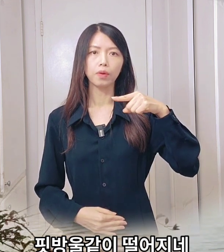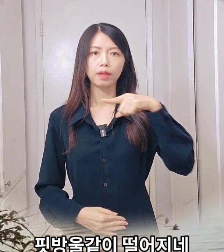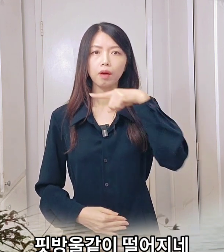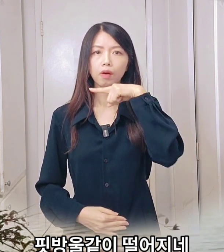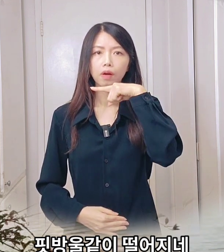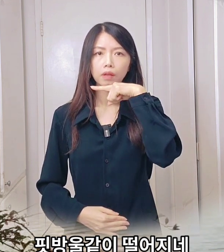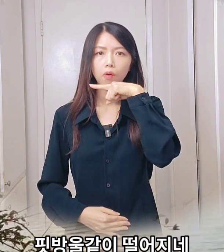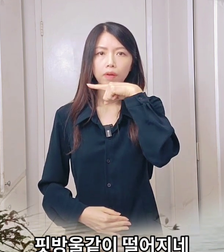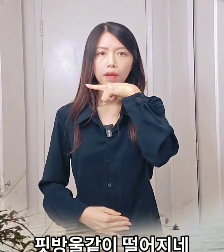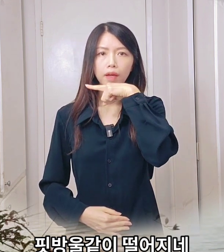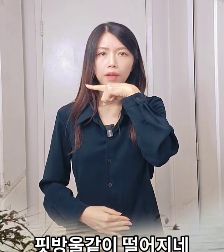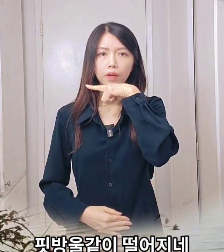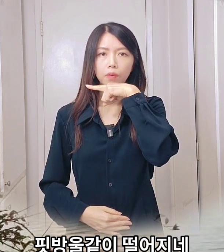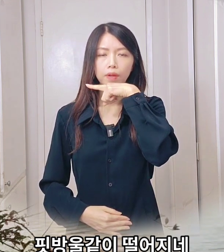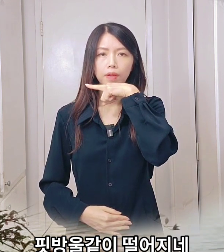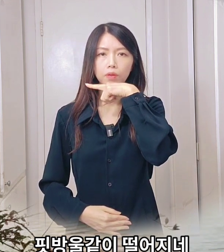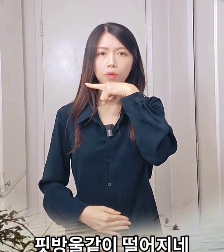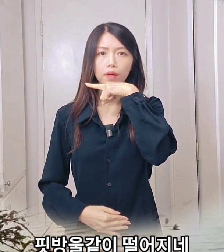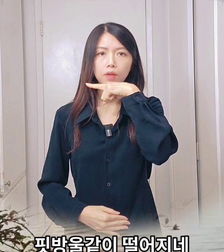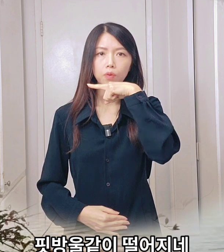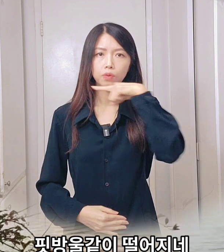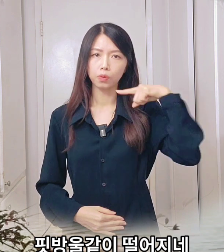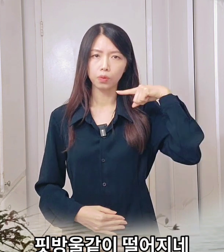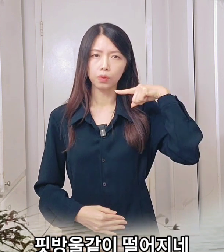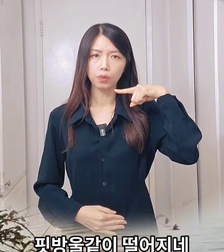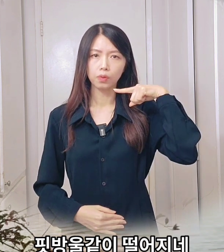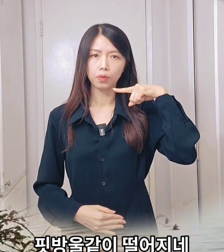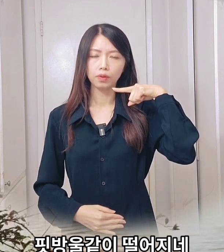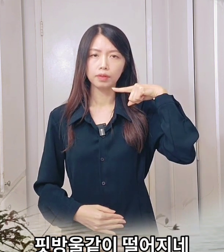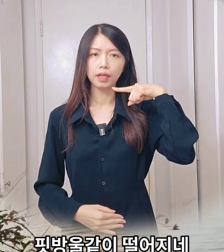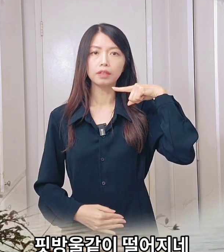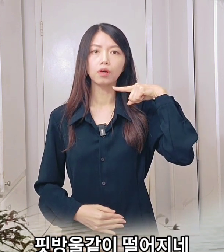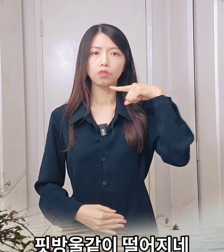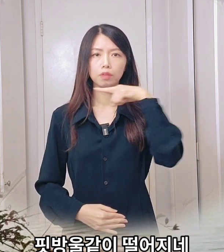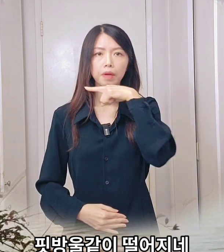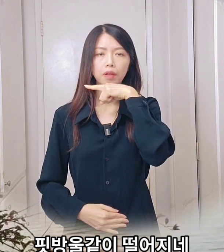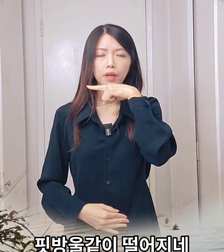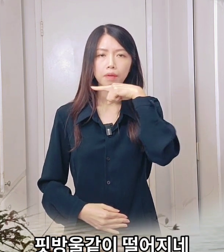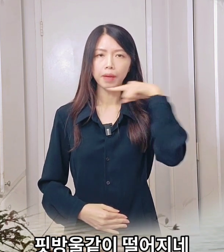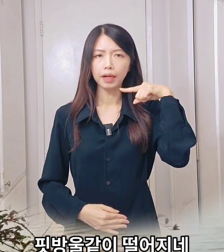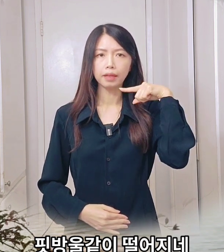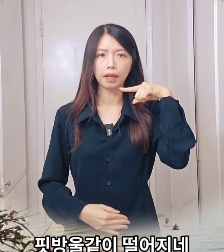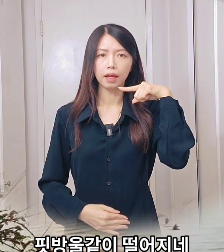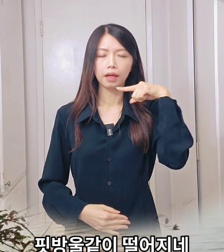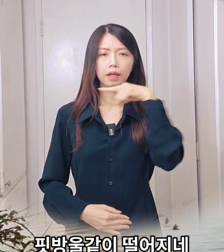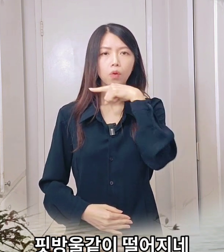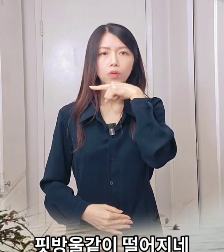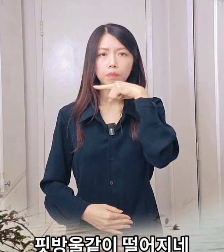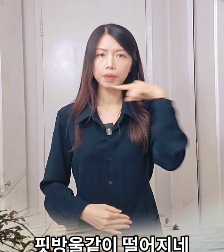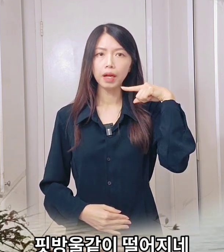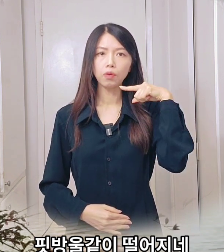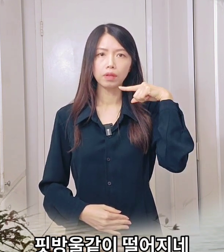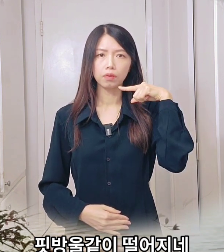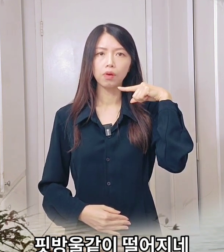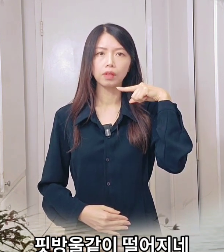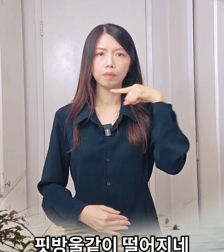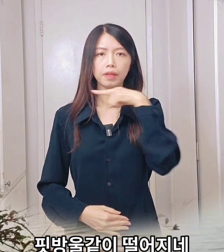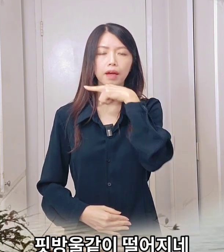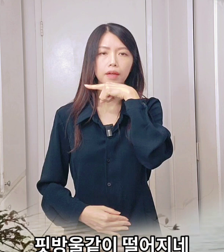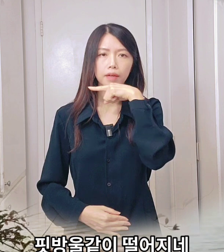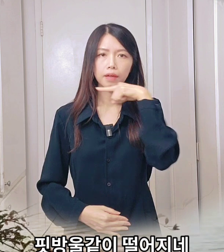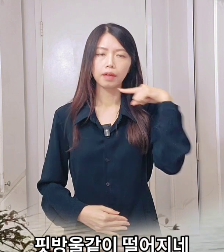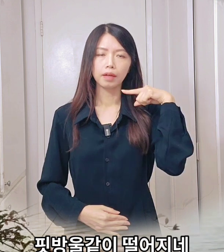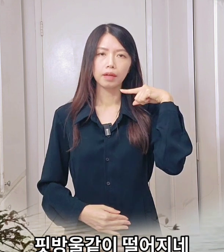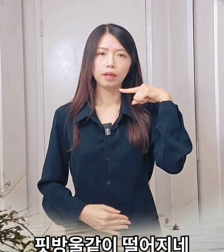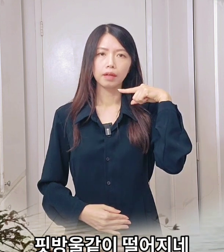이렇게 이용해서 턱의 왼쪽에서 오른쪽으로 싹 그어주시면 빨갛다. 혹은 피라고 하는 대수어가